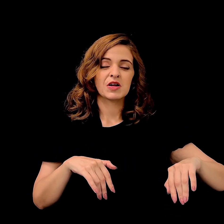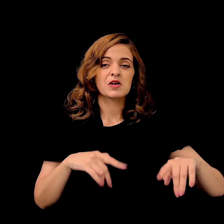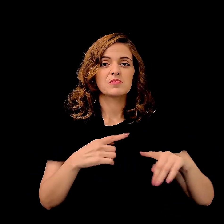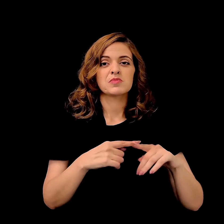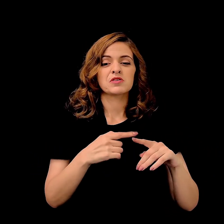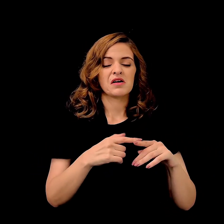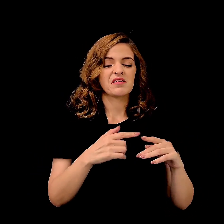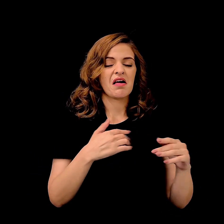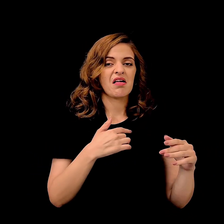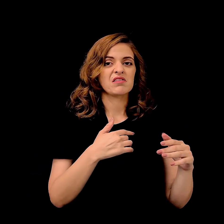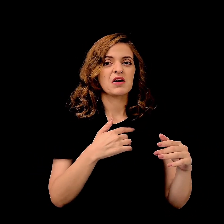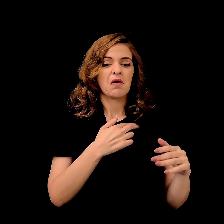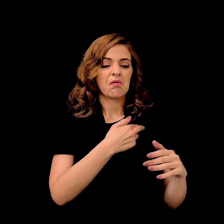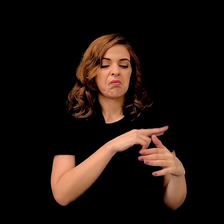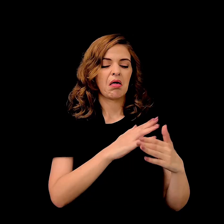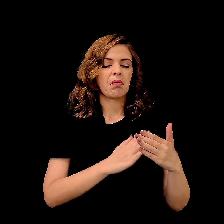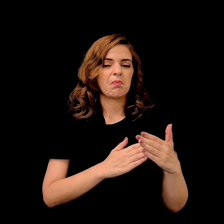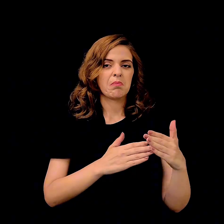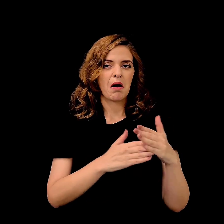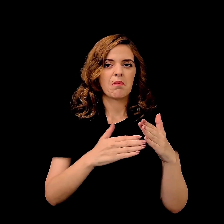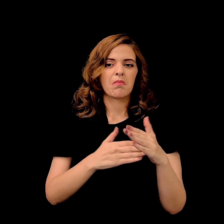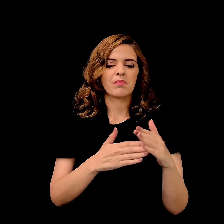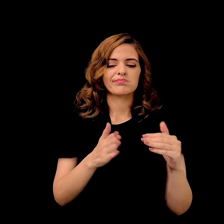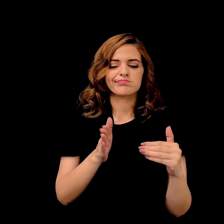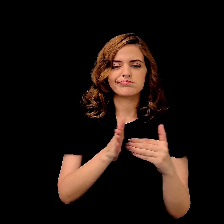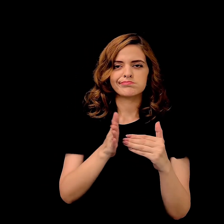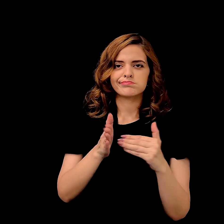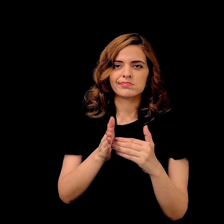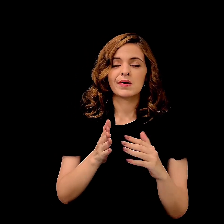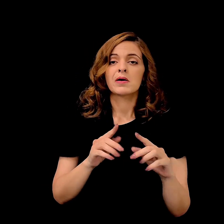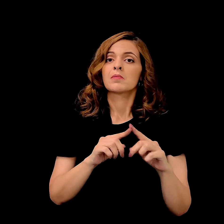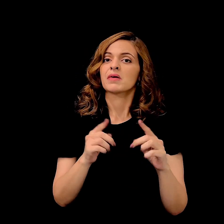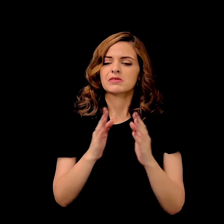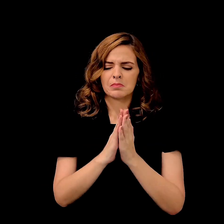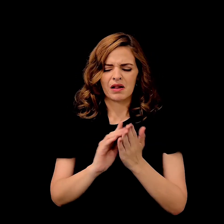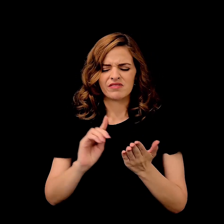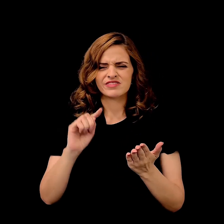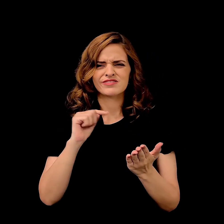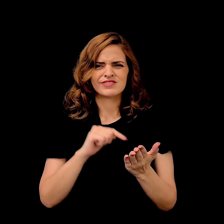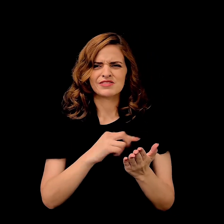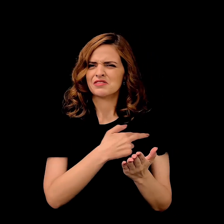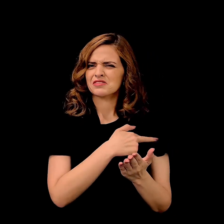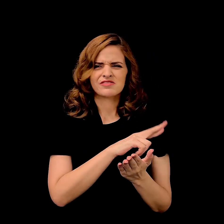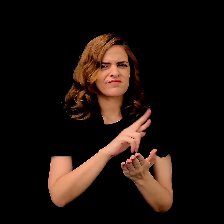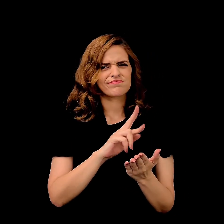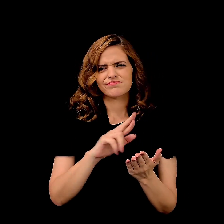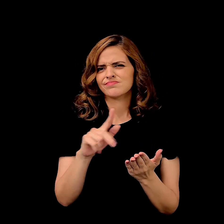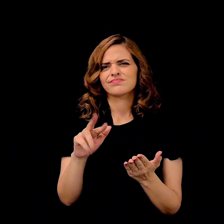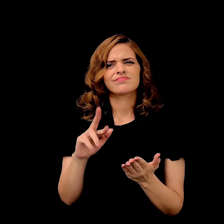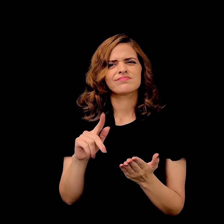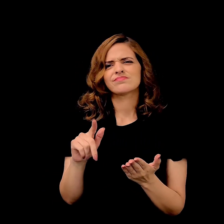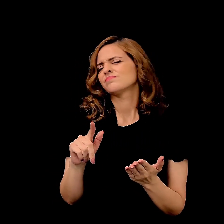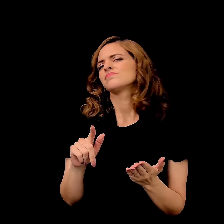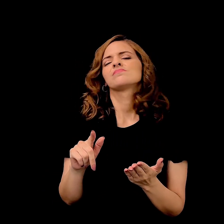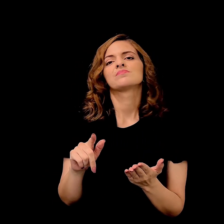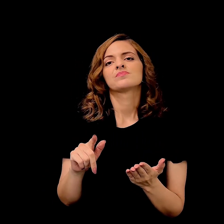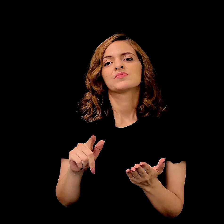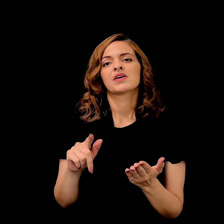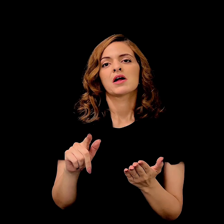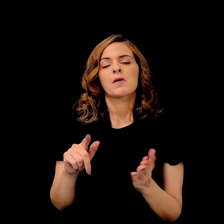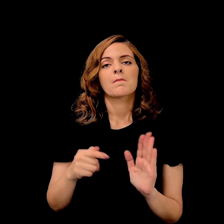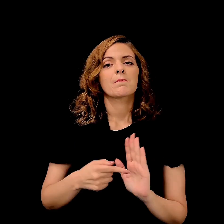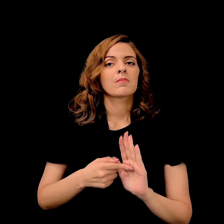chamada religião. Mas a palavra de Deus não é religião. A palavra de Deus é